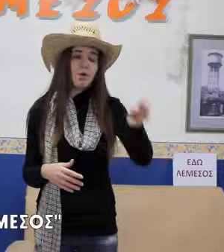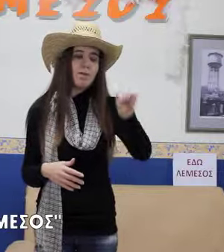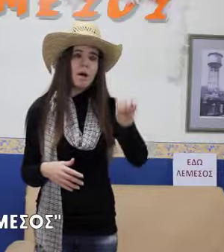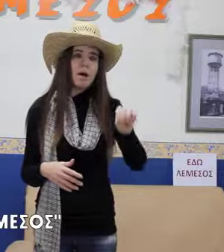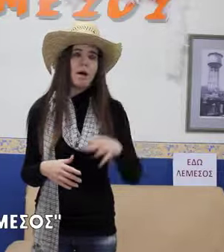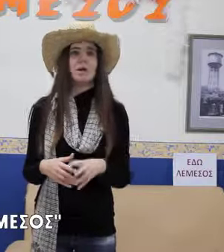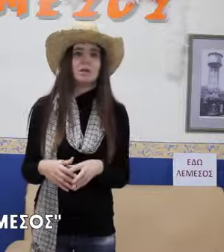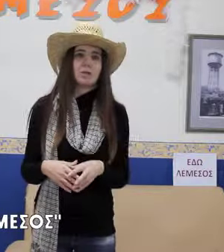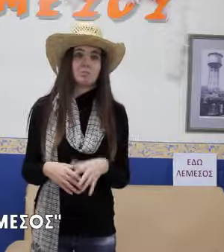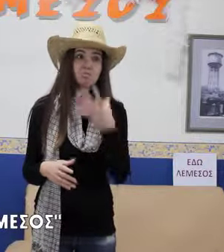Τρίτου